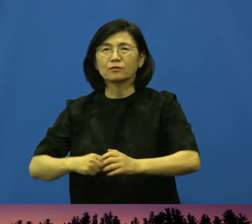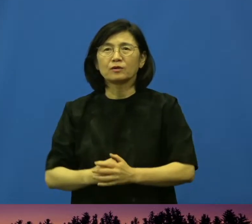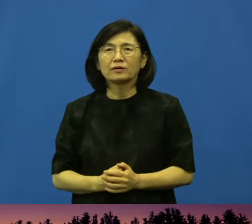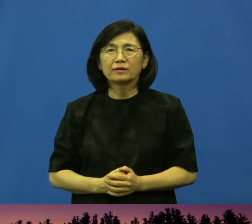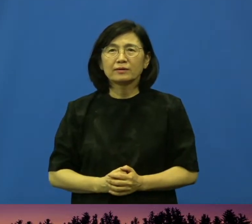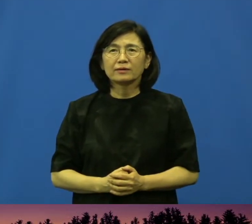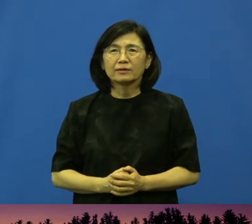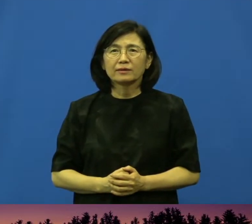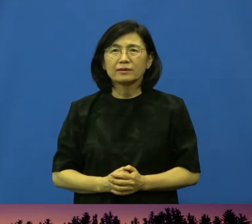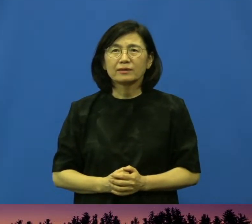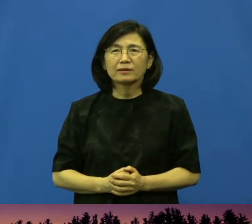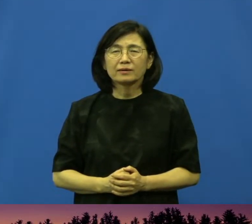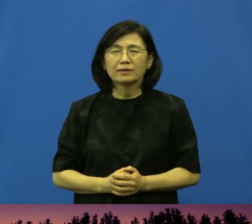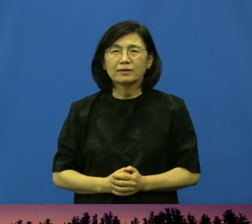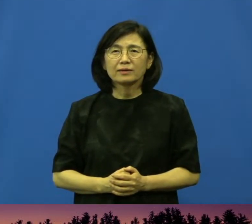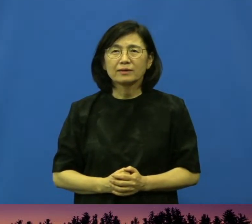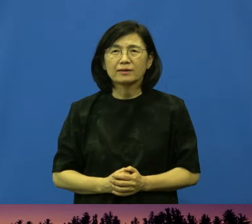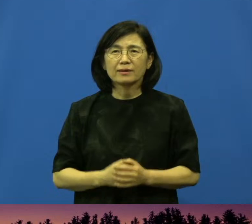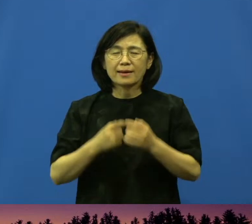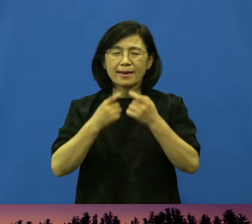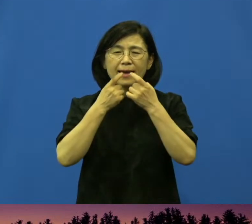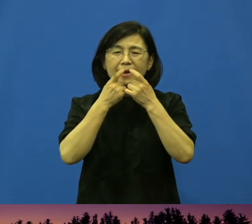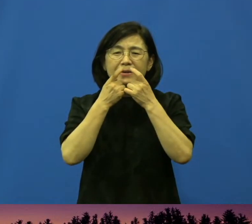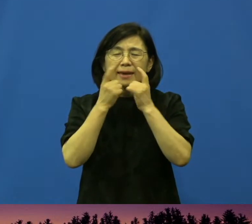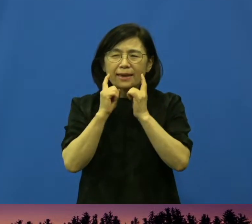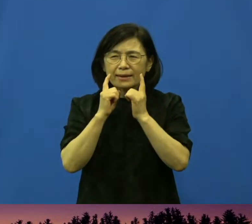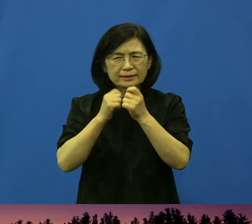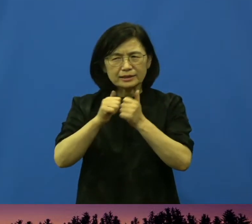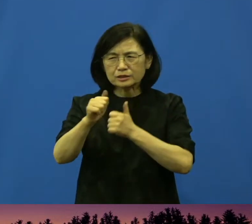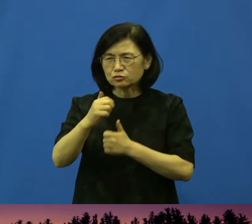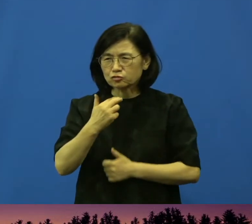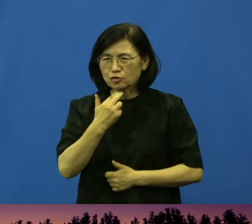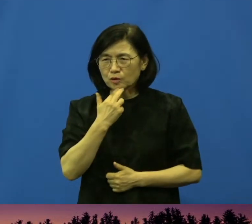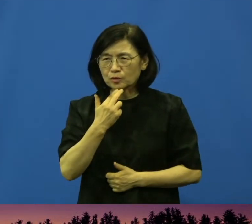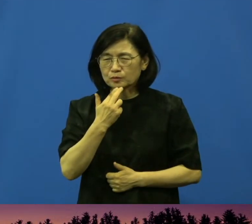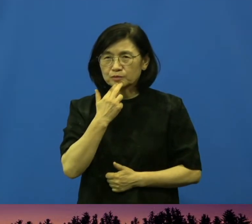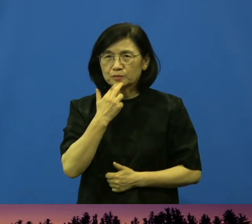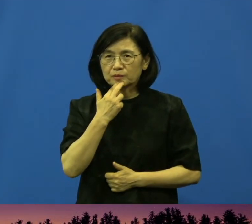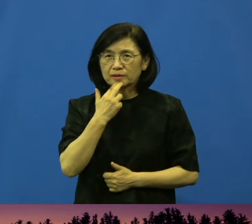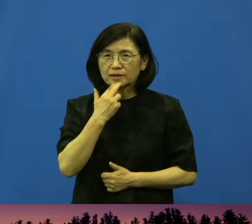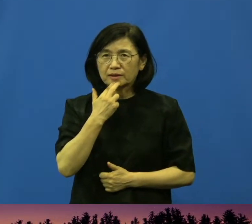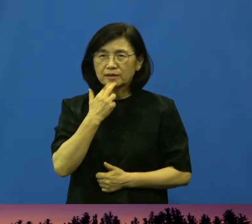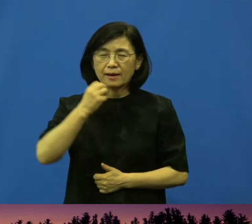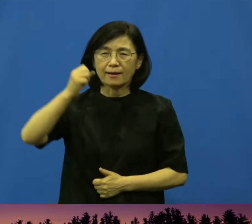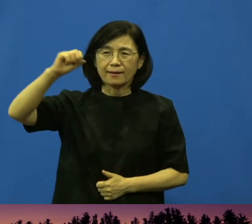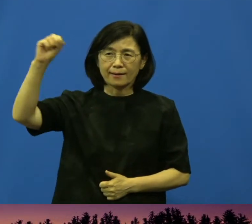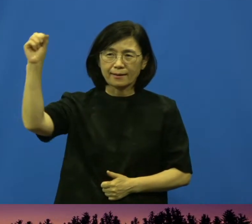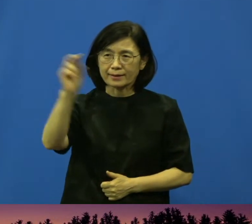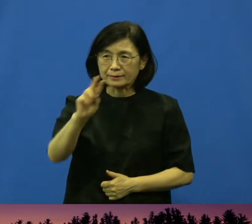개인이 무슨 재주로 이겨요? 못 이겨요. 근데 그거는 예기치 않게 일어난 거거든요.